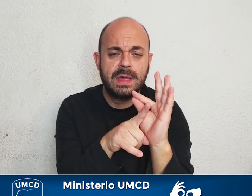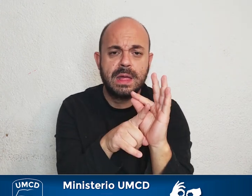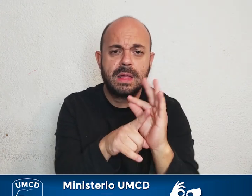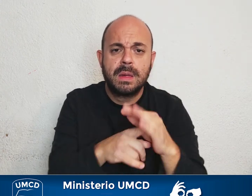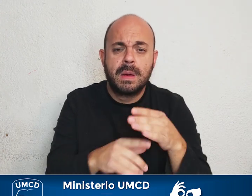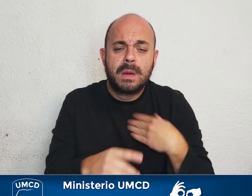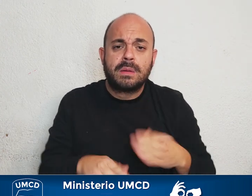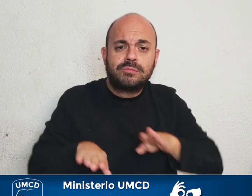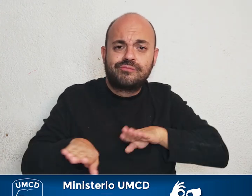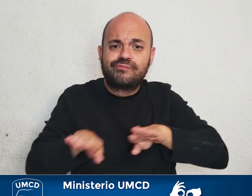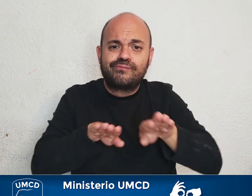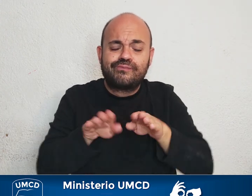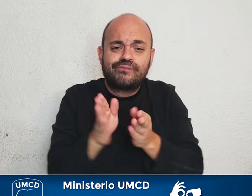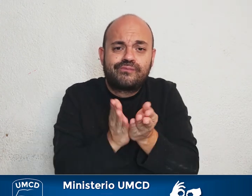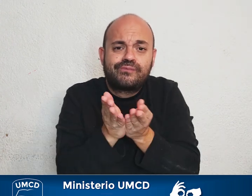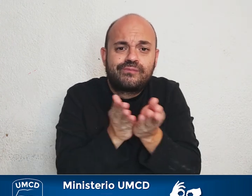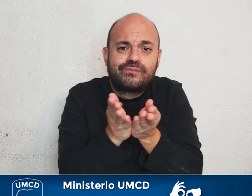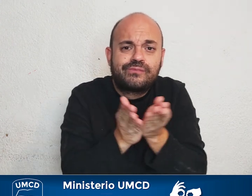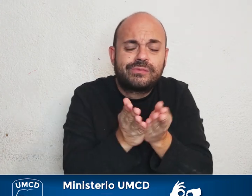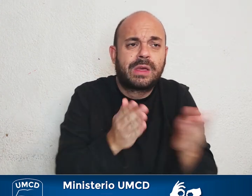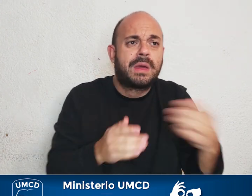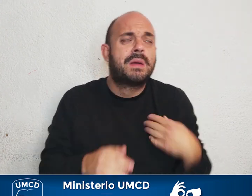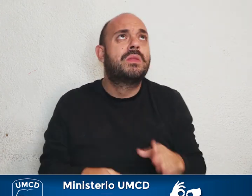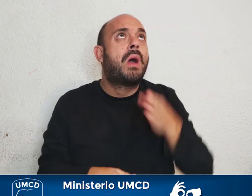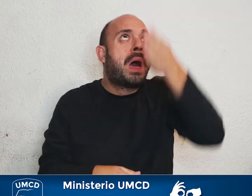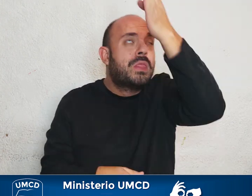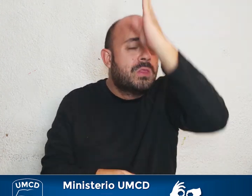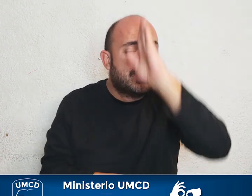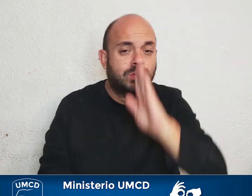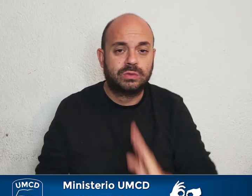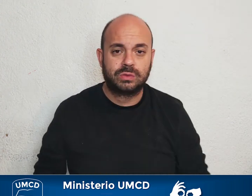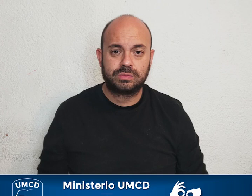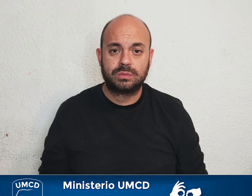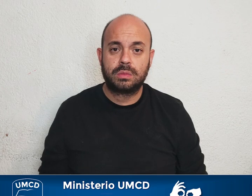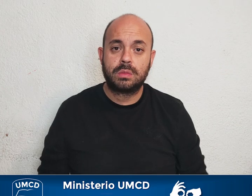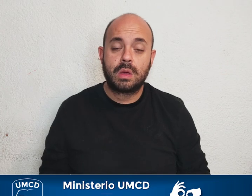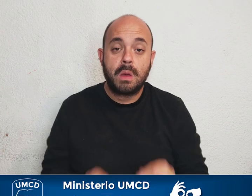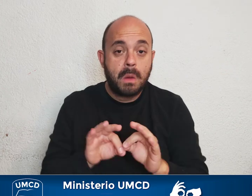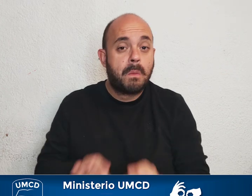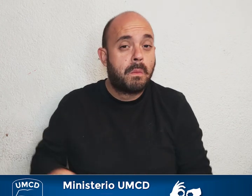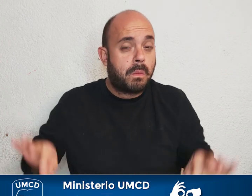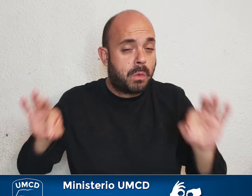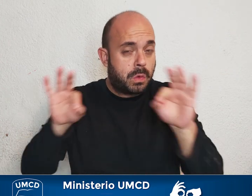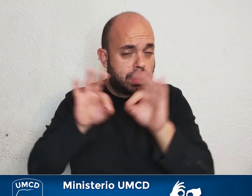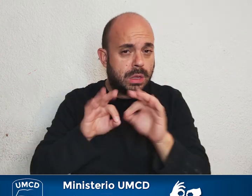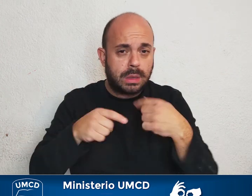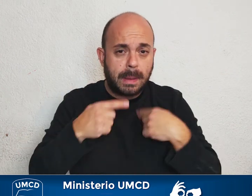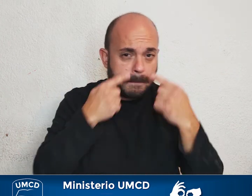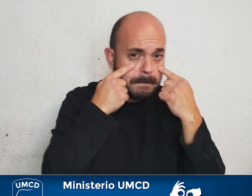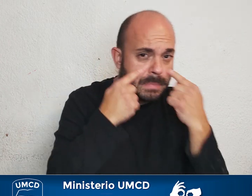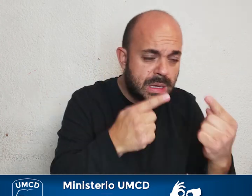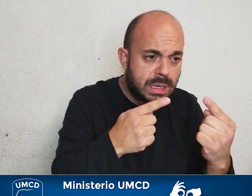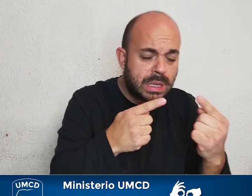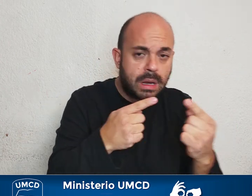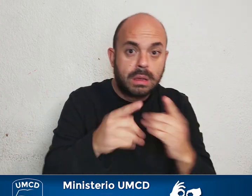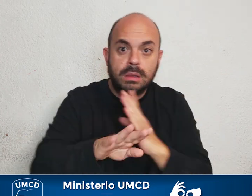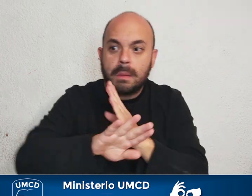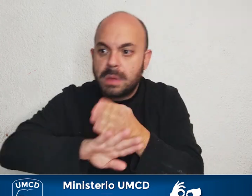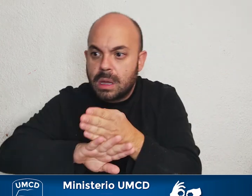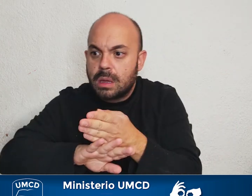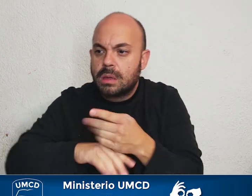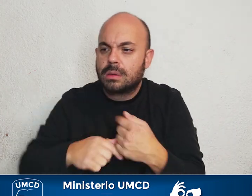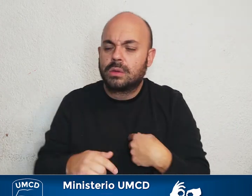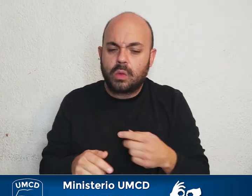de Dios y pedirle a Dios para que nos ayude a cumplir esto. Por eso les dice: mirad,